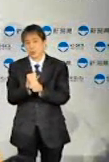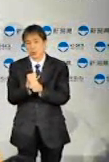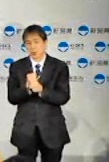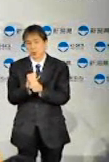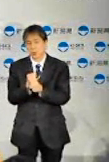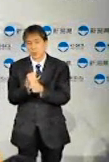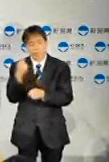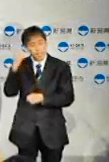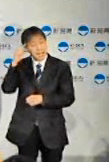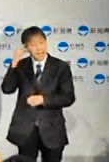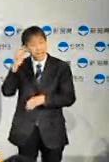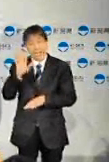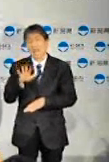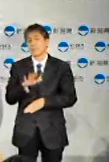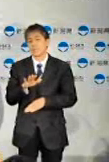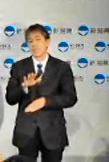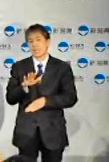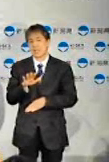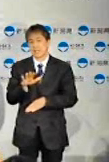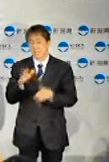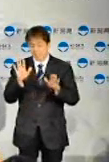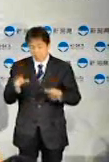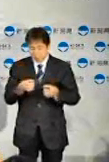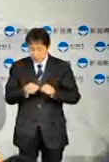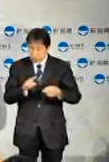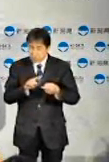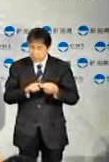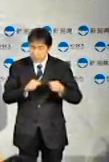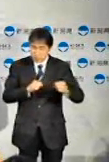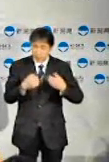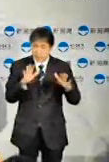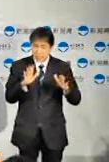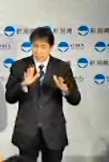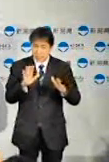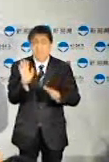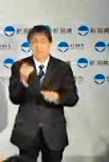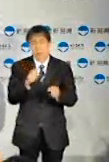その具体的な動きっていうのはない中で、まあ、去年行ったその